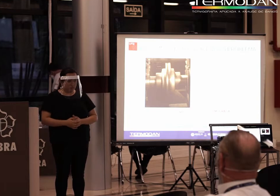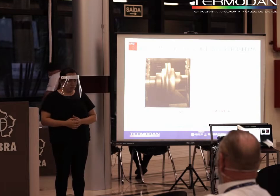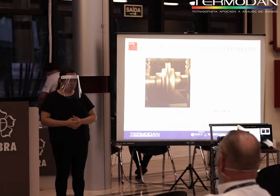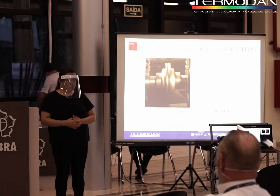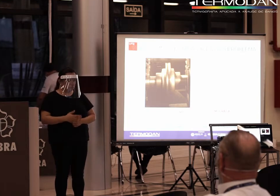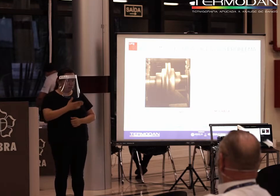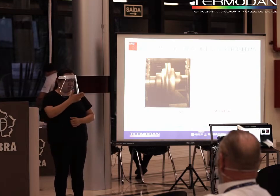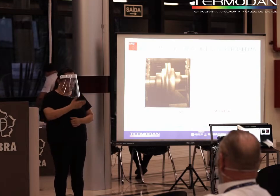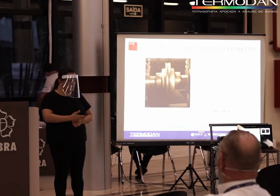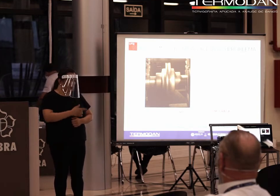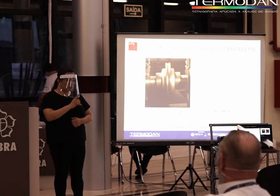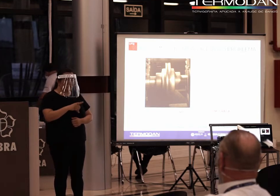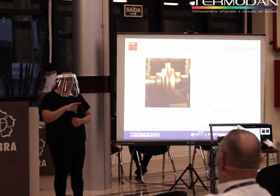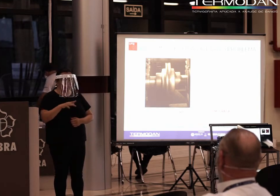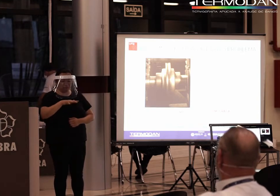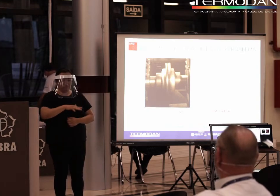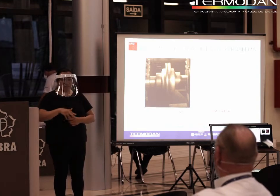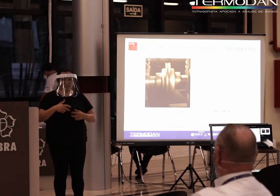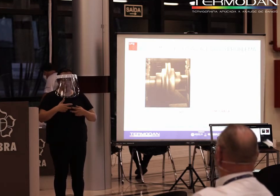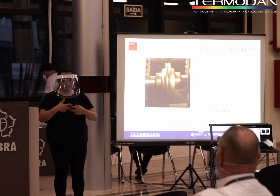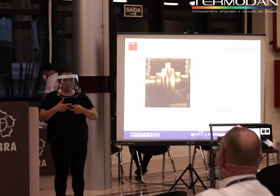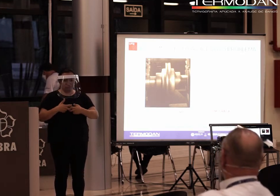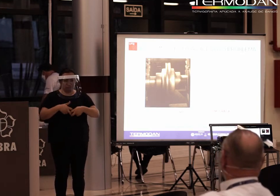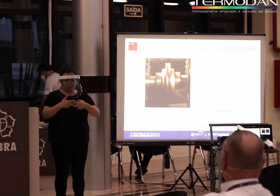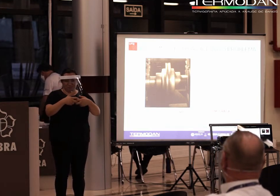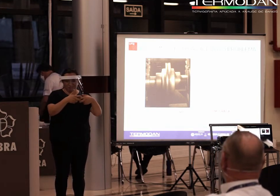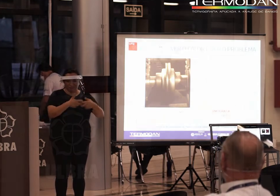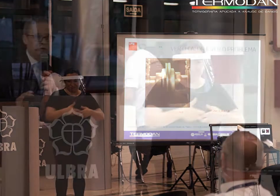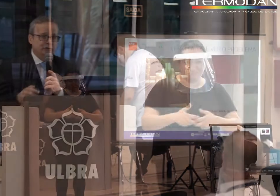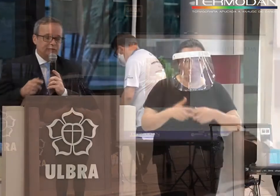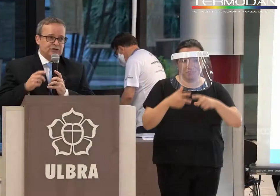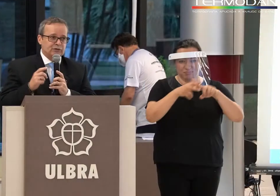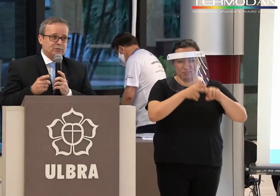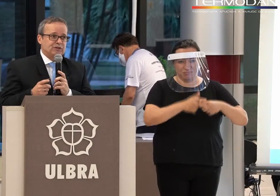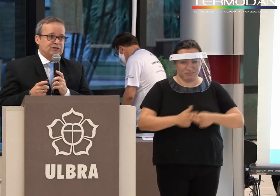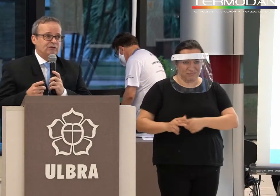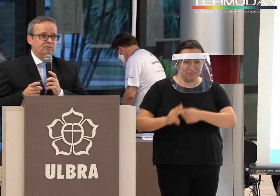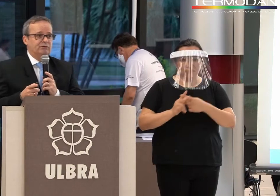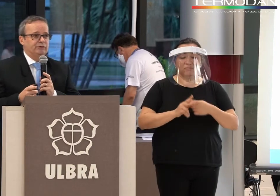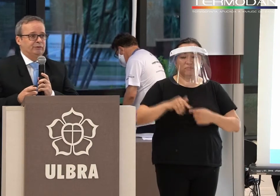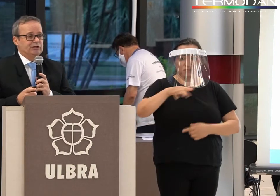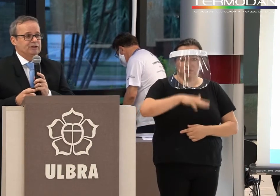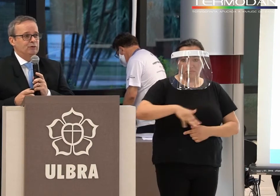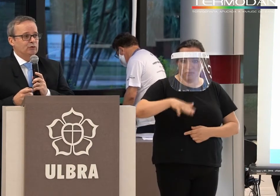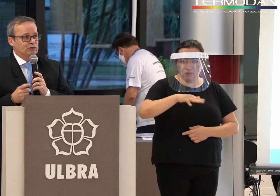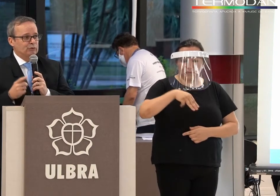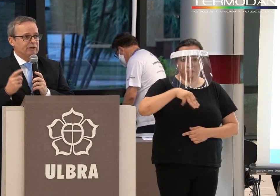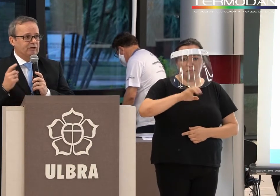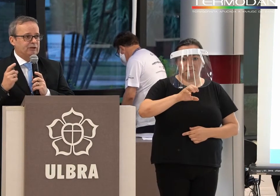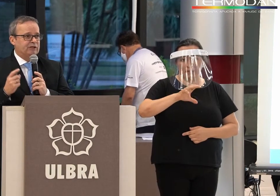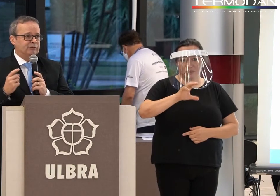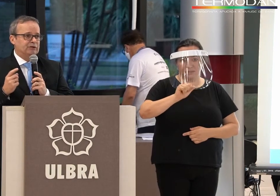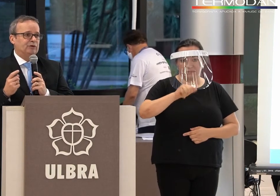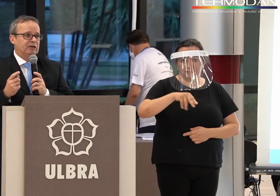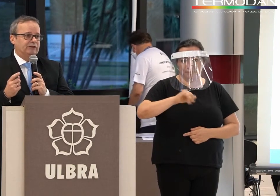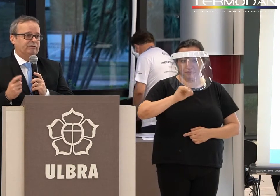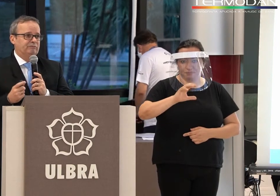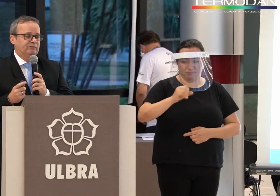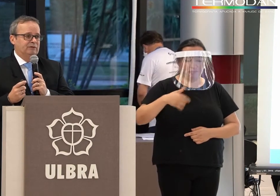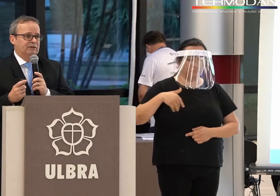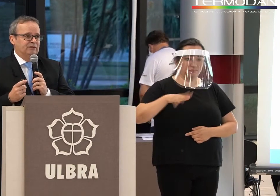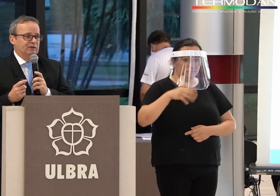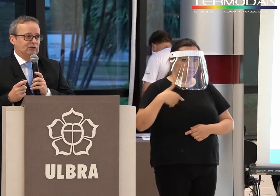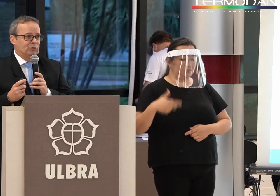Esse aqui, na parte mecânica, eu tenho usado muito. Quando eu vou fazer uma inspeção de vibração, eu costumo levar minha câmera